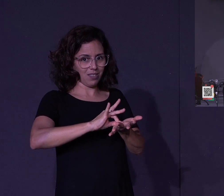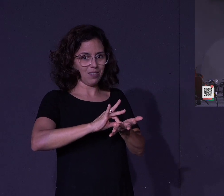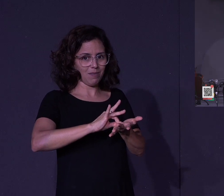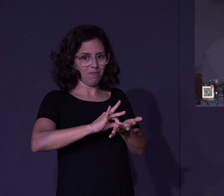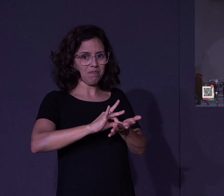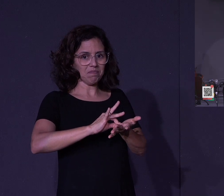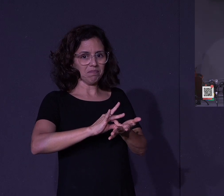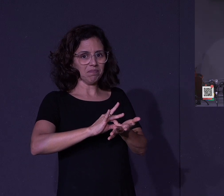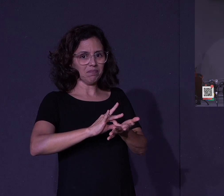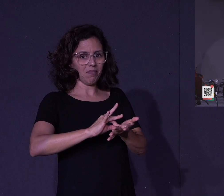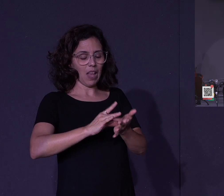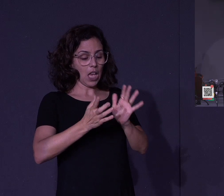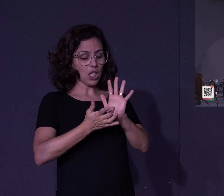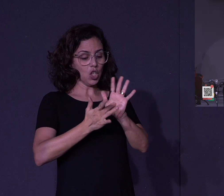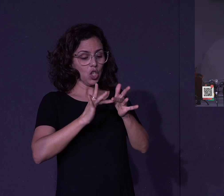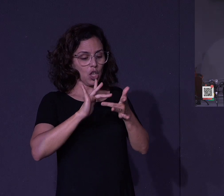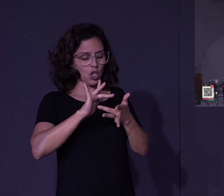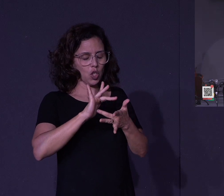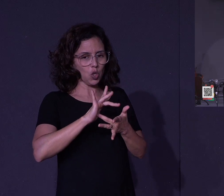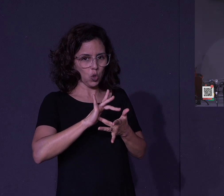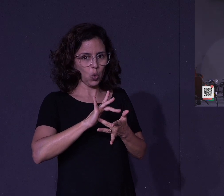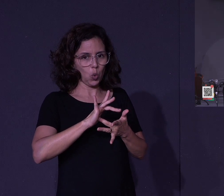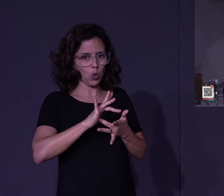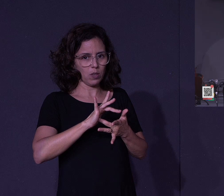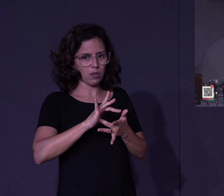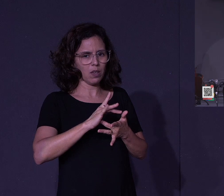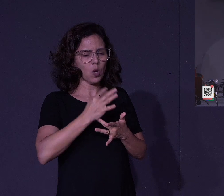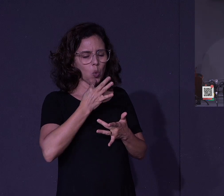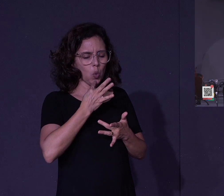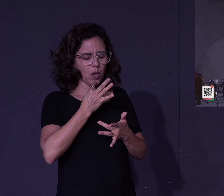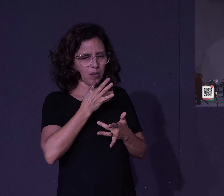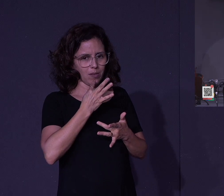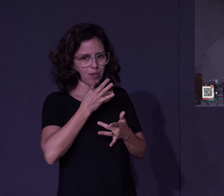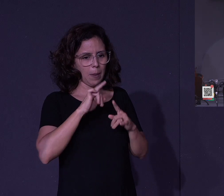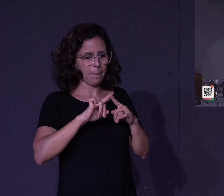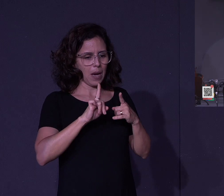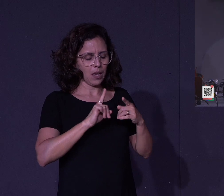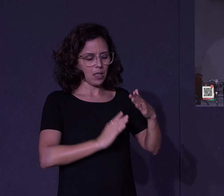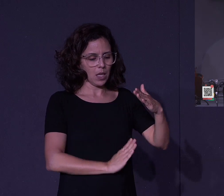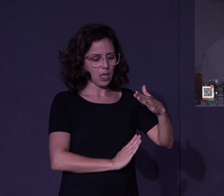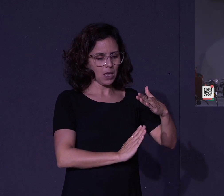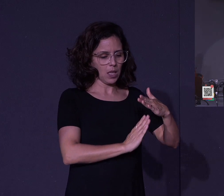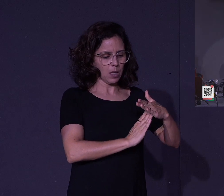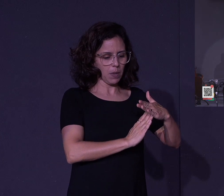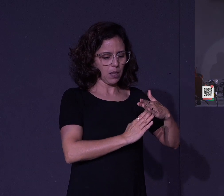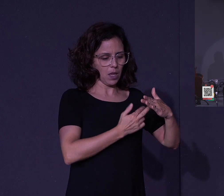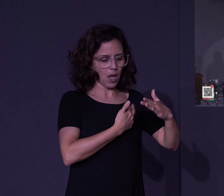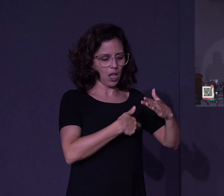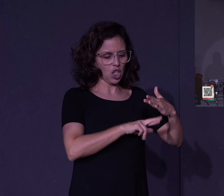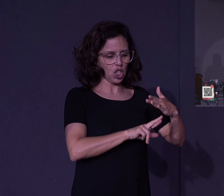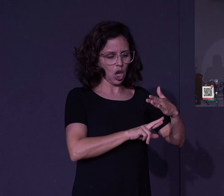cerimoniais, a imposição e a limitação da religião lhe paralisasse. É por isso que quiseram matar